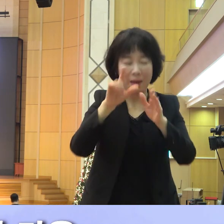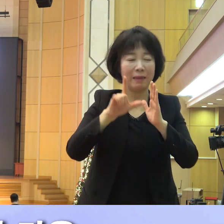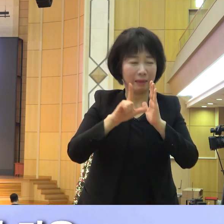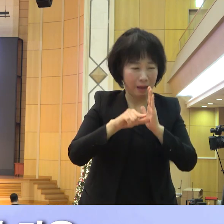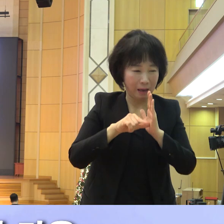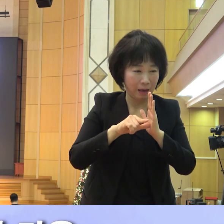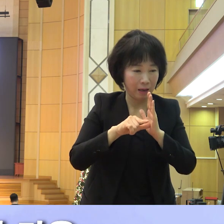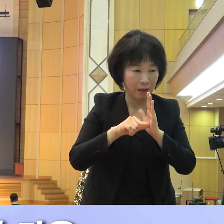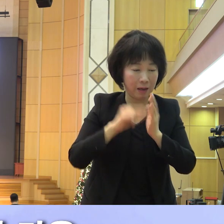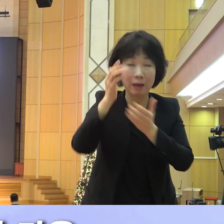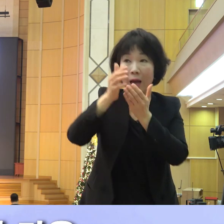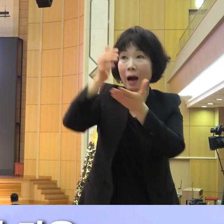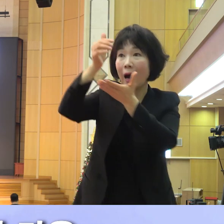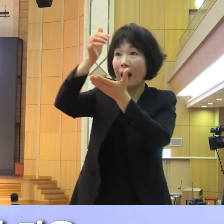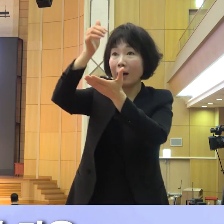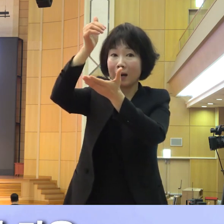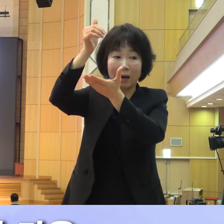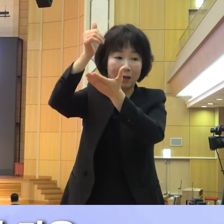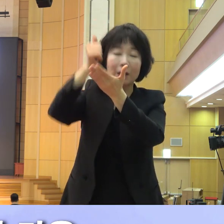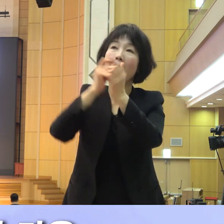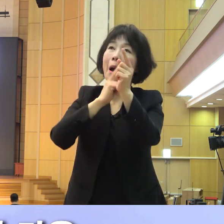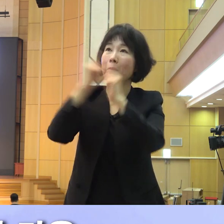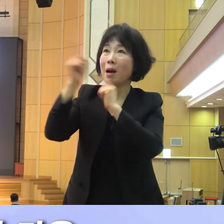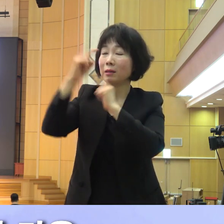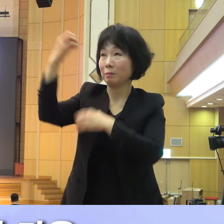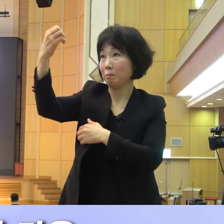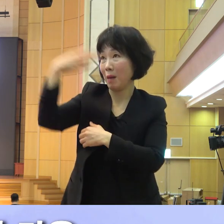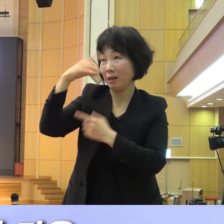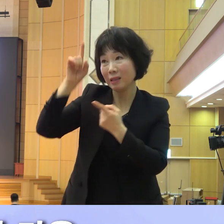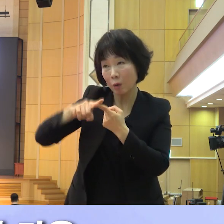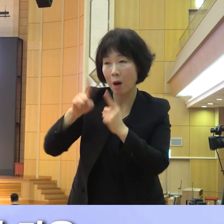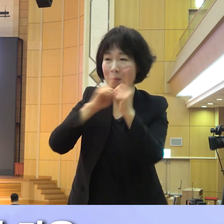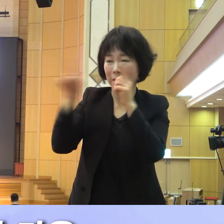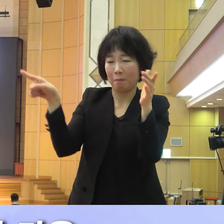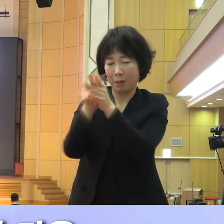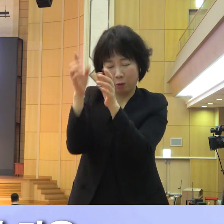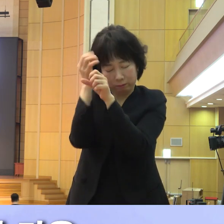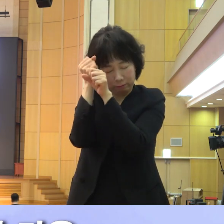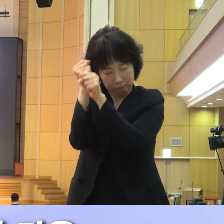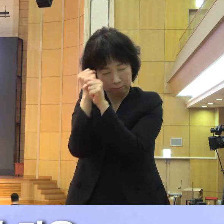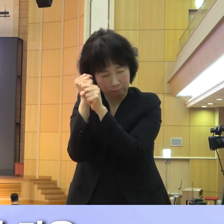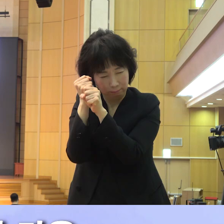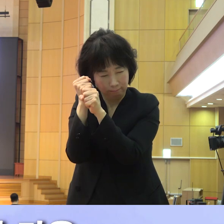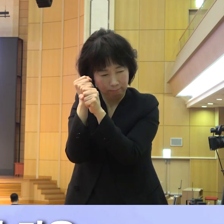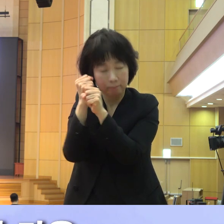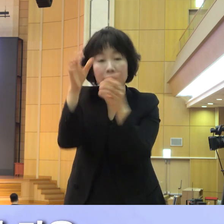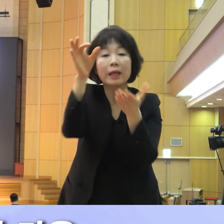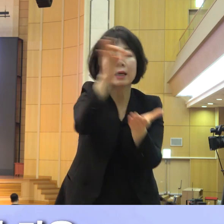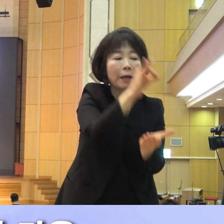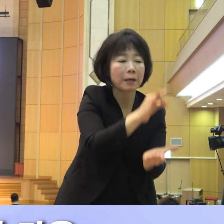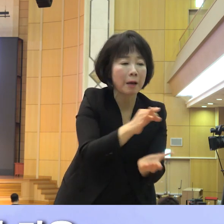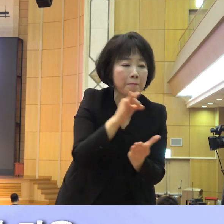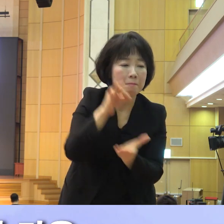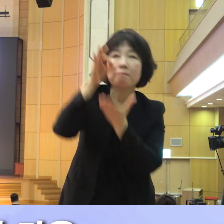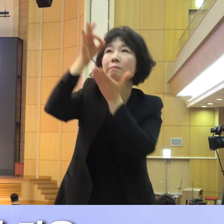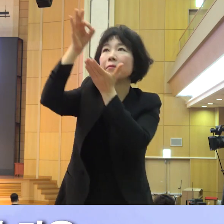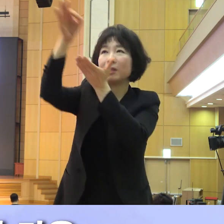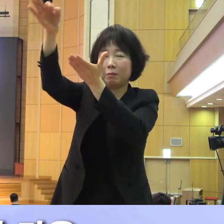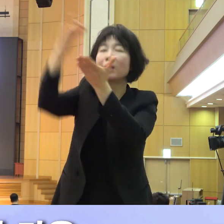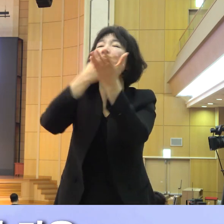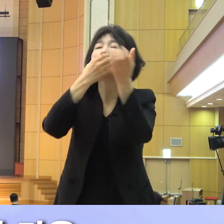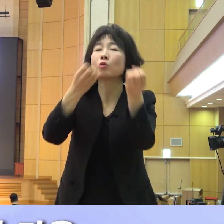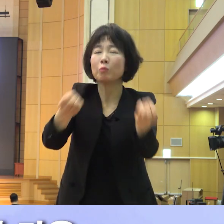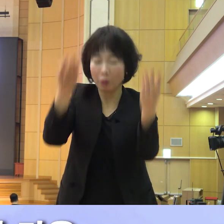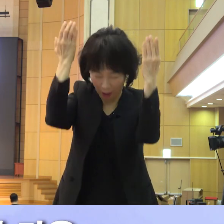때에 하나님께서 말씀한 것처럼 말씀에 의해서 믿음으로 예물드리는 시간을 주님